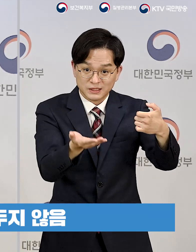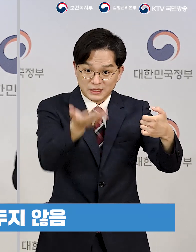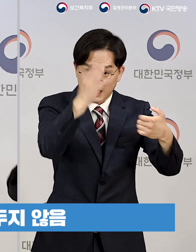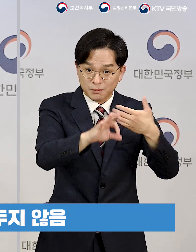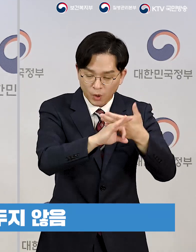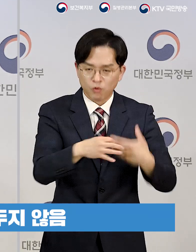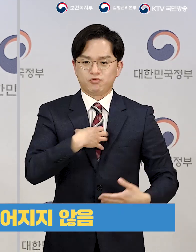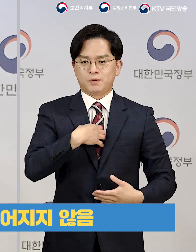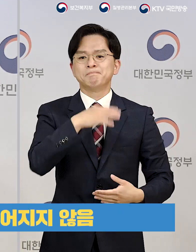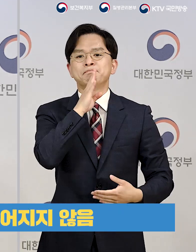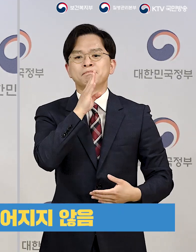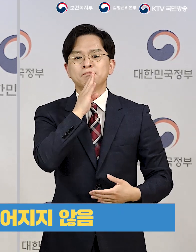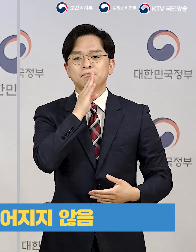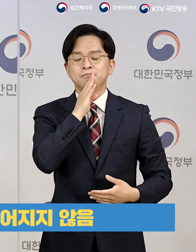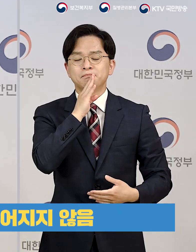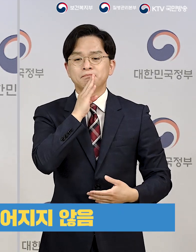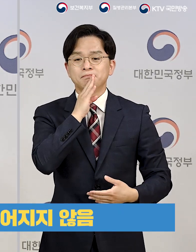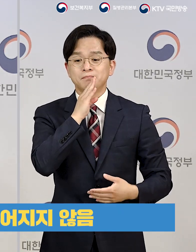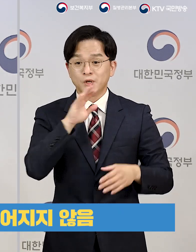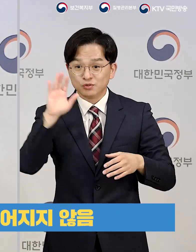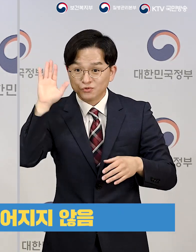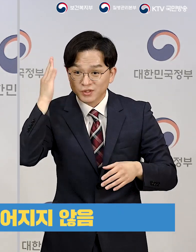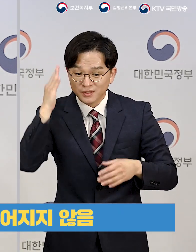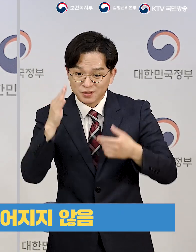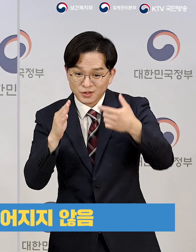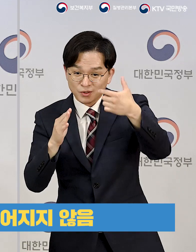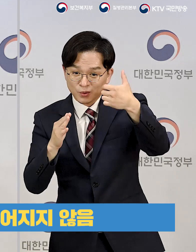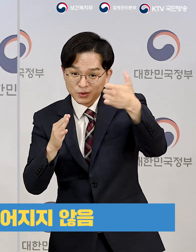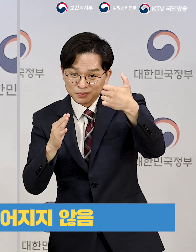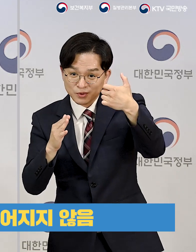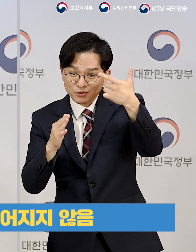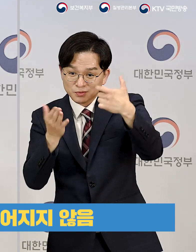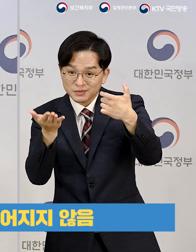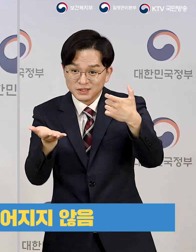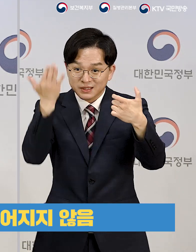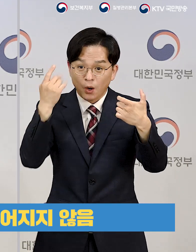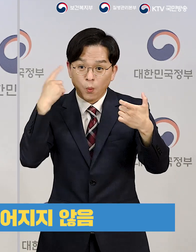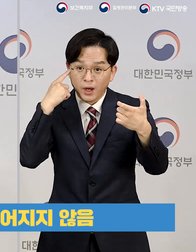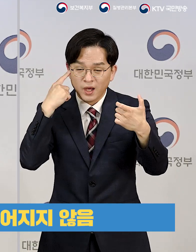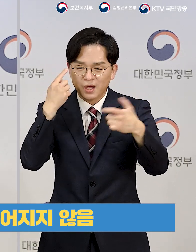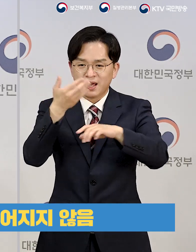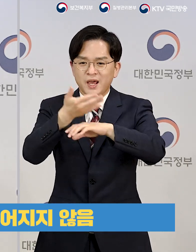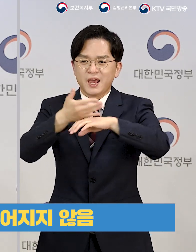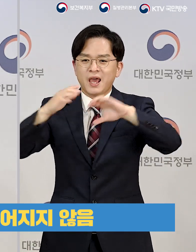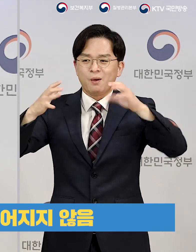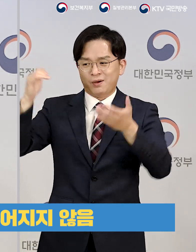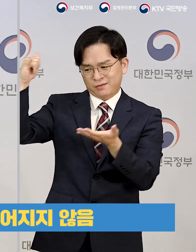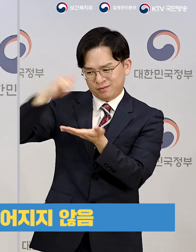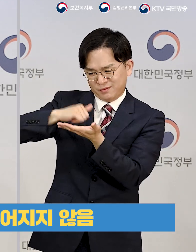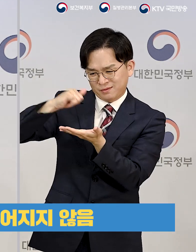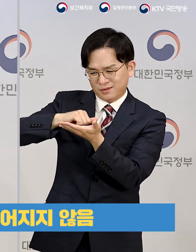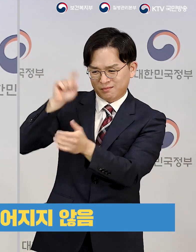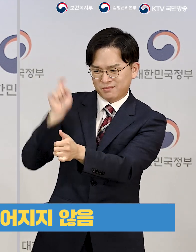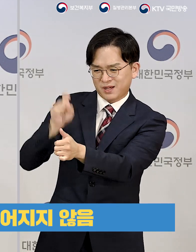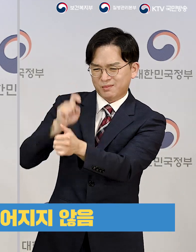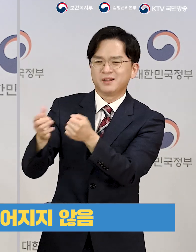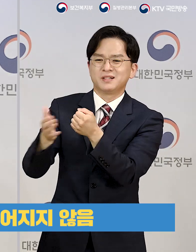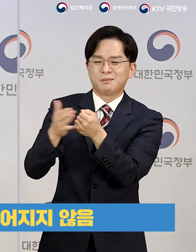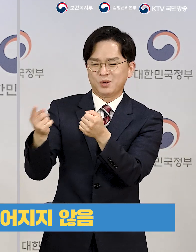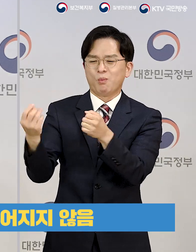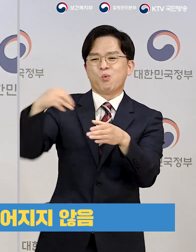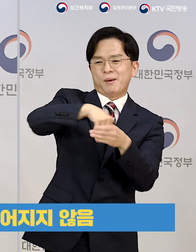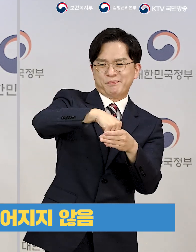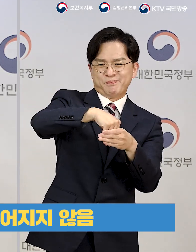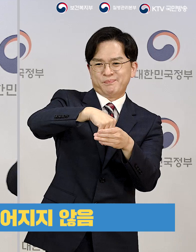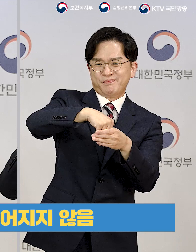지표입니다. 여러 차례 저희들이 발표를 했습니다마는 현재 해외 유입으로